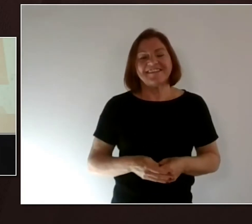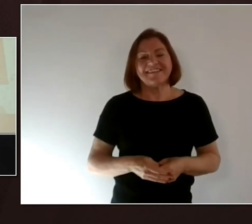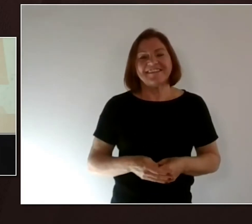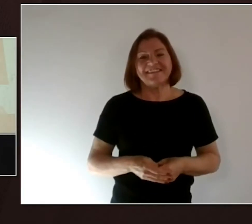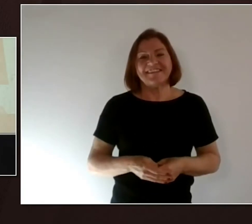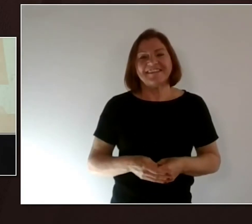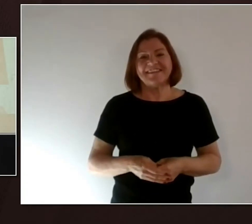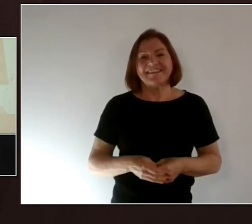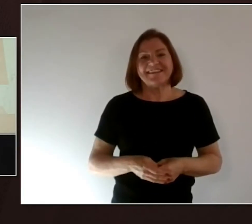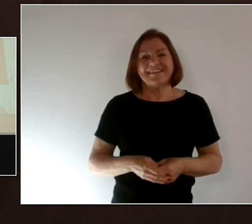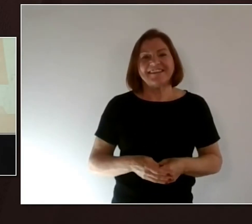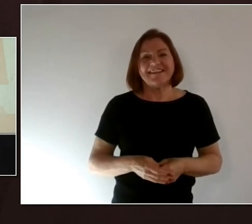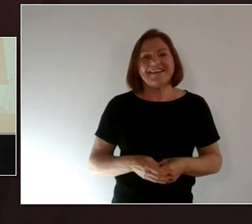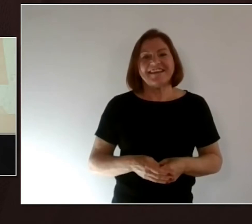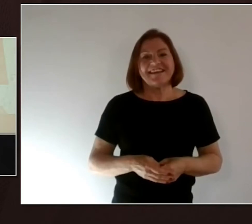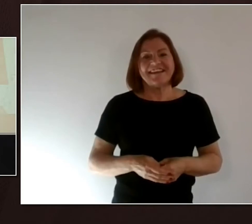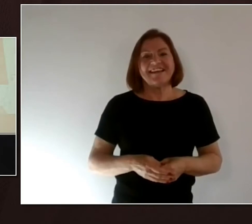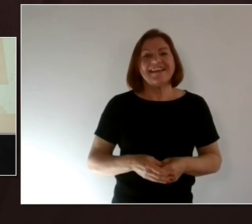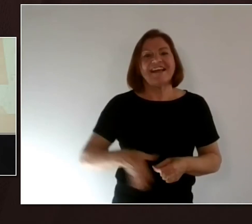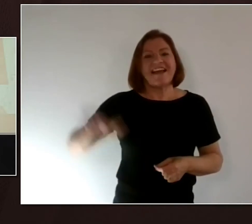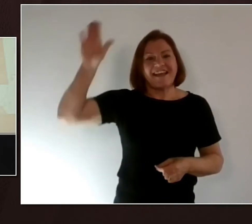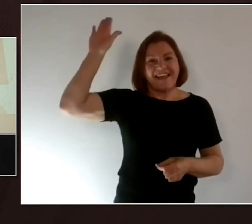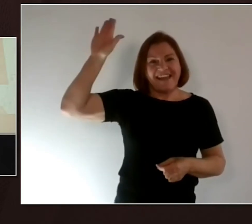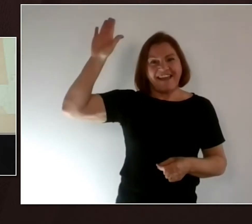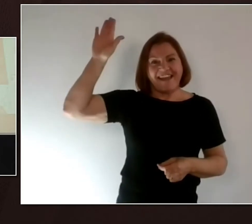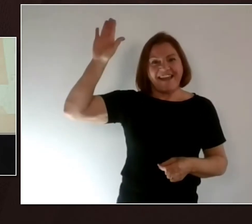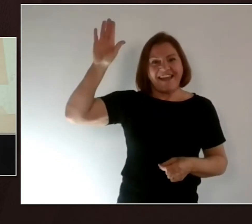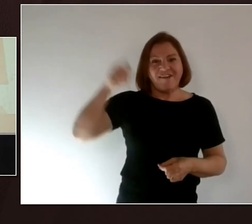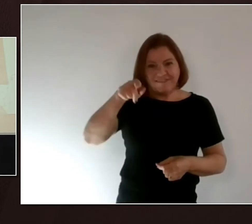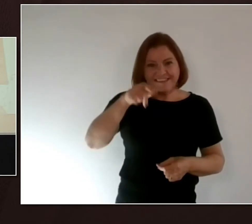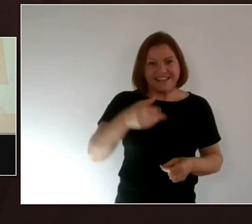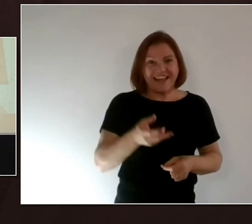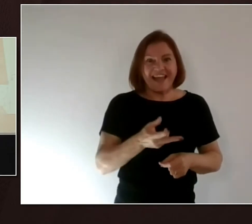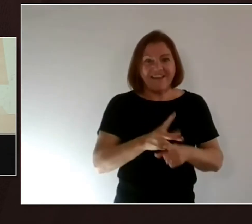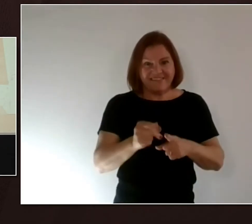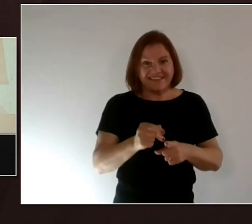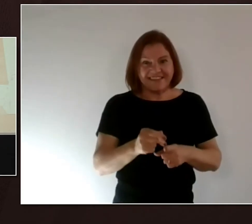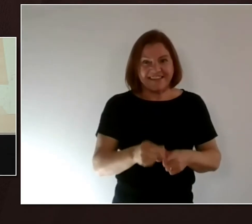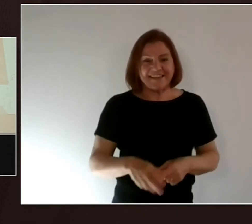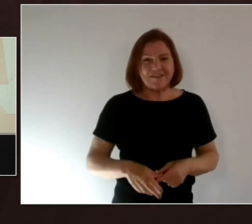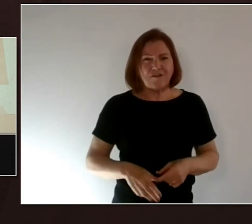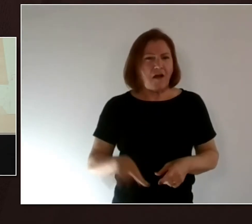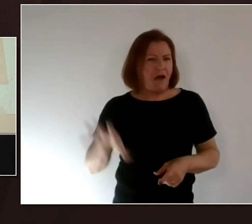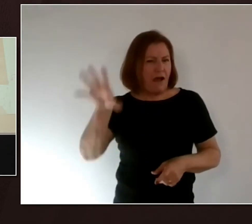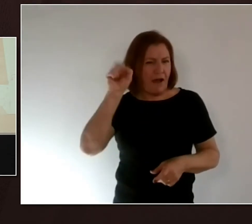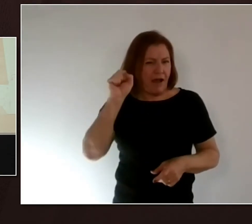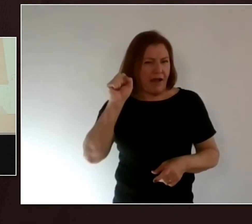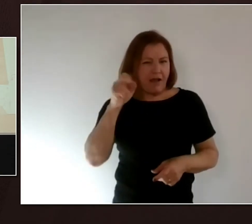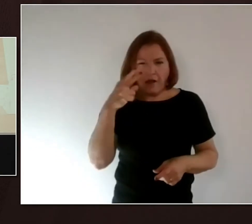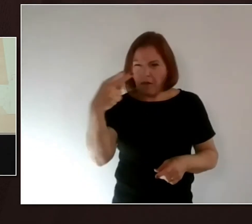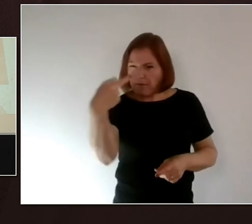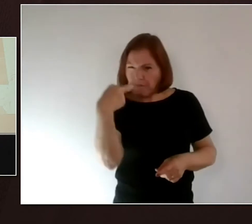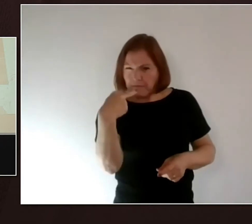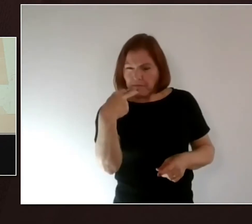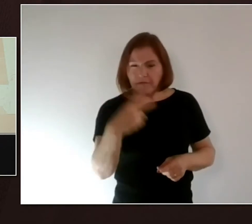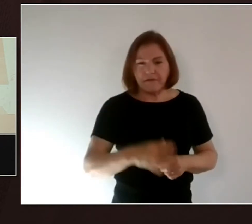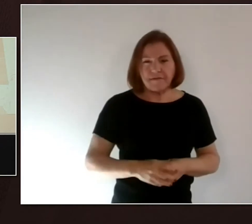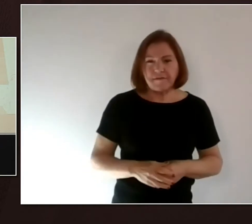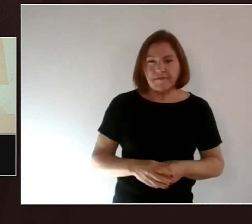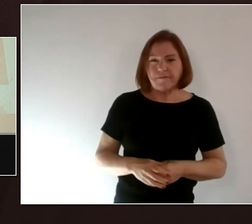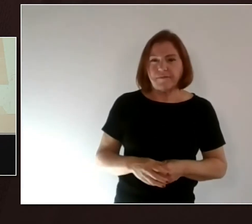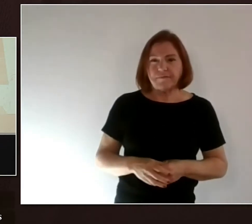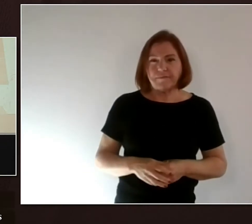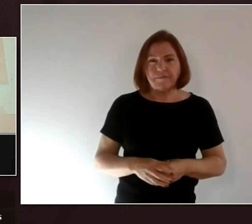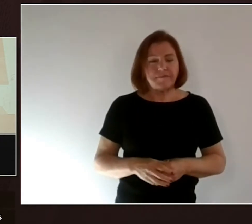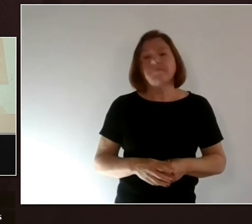Quem é vencedor aqui? É quem tem ouvidos para ouvir. Quem tem ouvidos, ouça